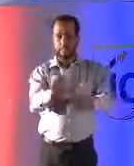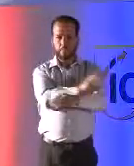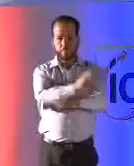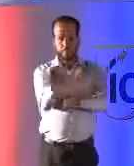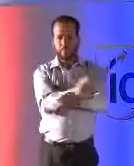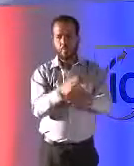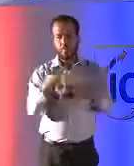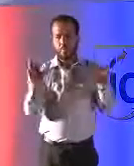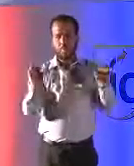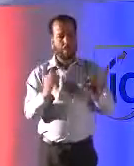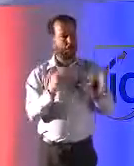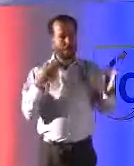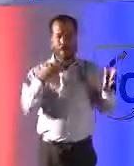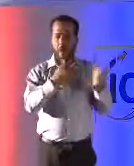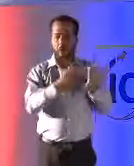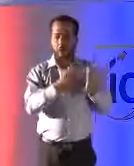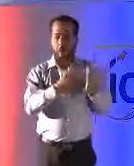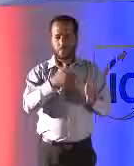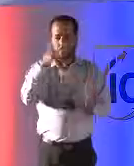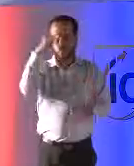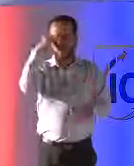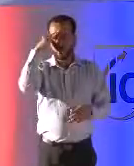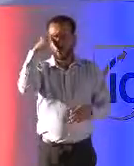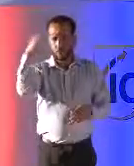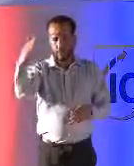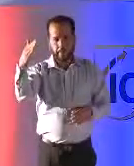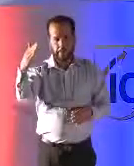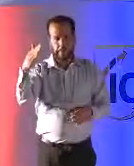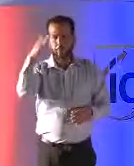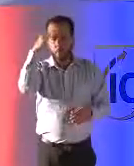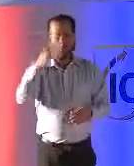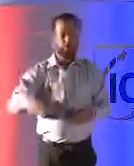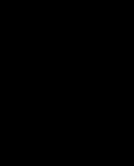التقنيات. Thank you. You did really well, Ahmed. I appreciate you. شكرا أستاذ عودة. شكرا جزيلا.